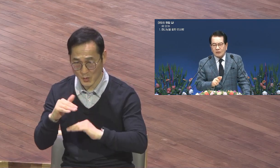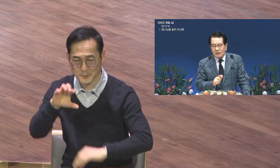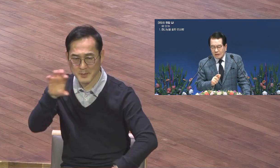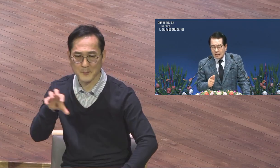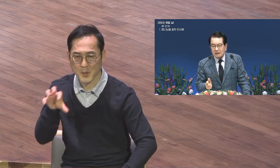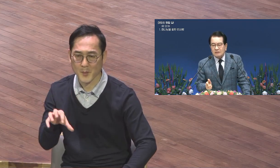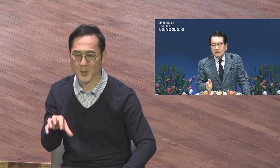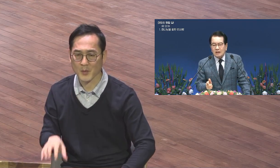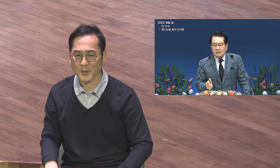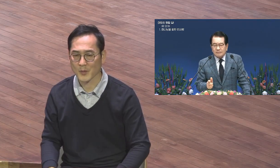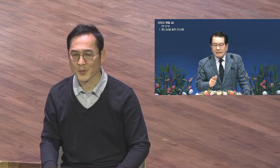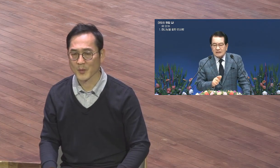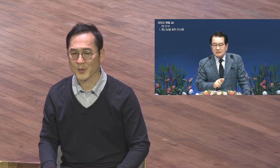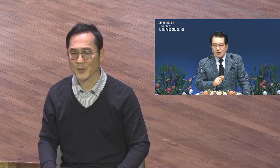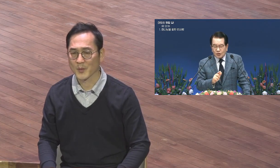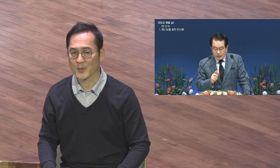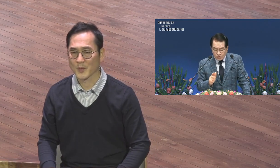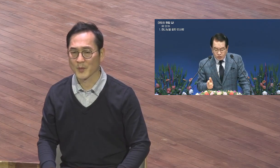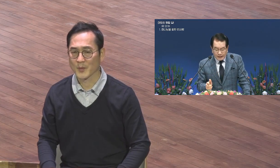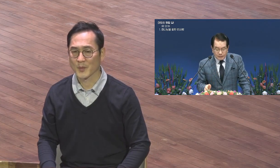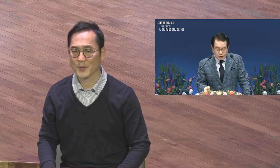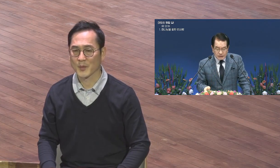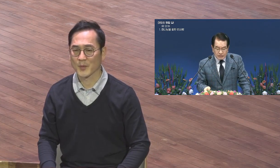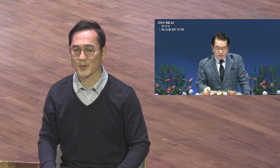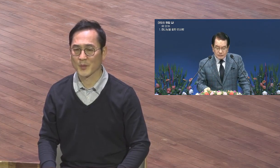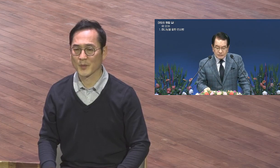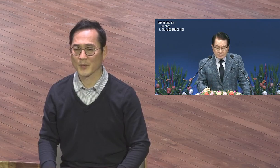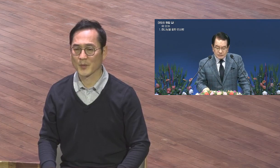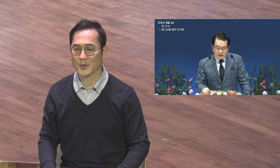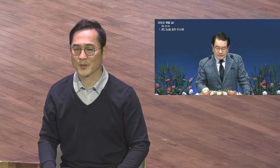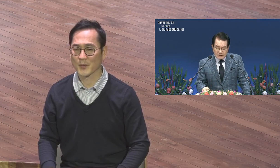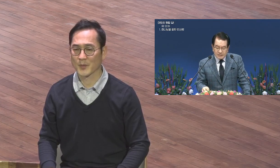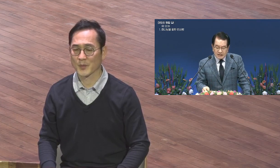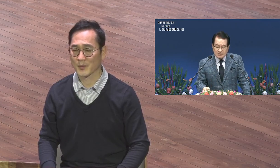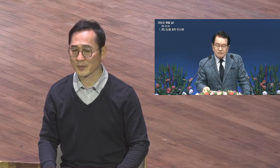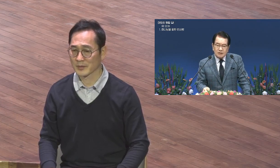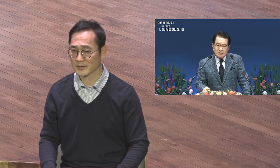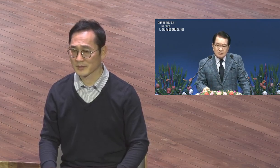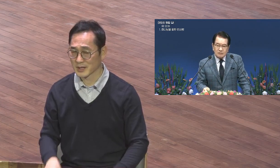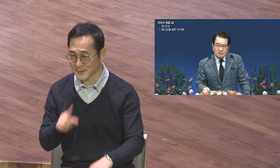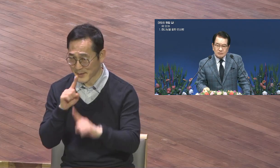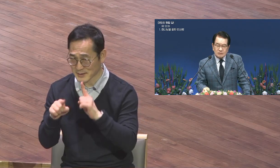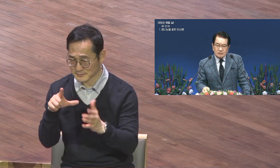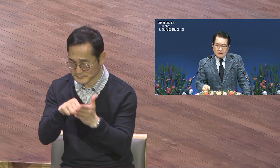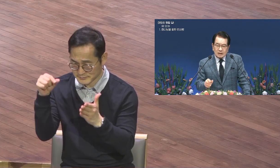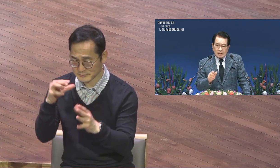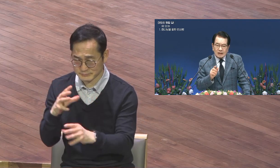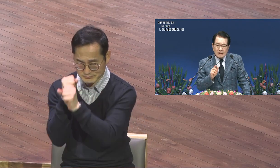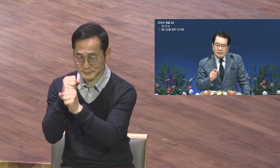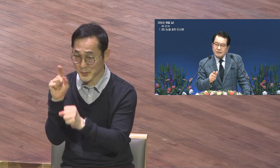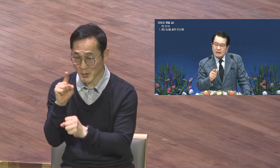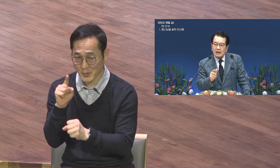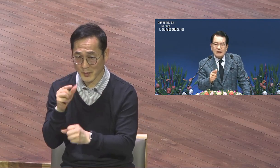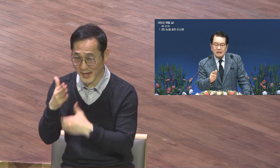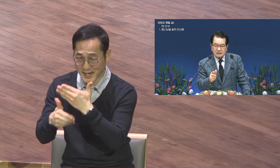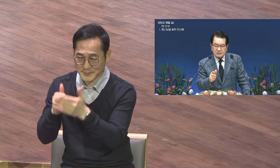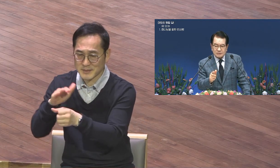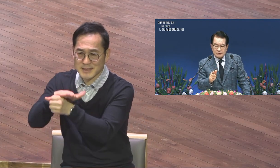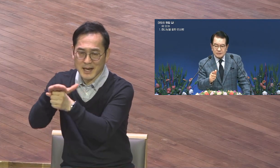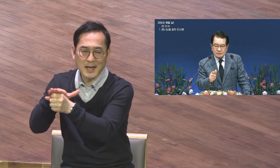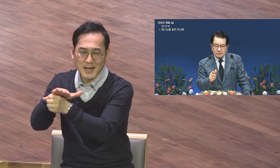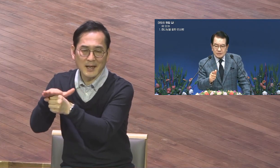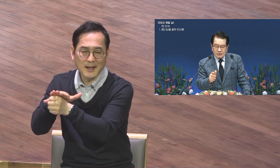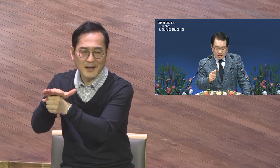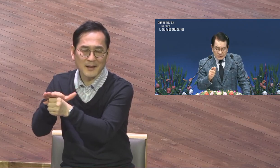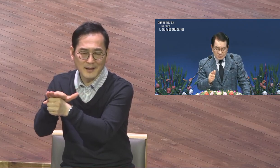반복됩니다. 똑같은 말씀이 그대로 또 반복이 돼요. 이 말씀의 핵심이 뭐예요? 하나님을 사랑하라는